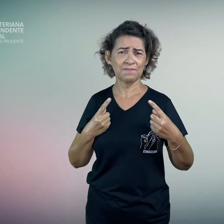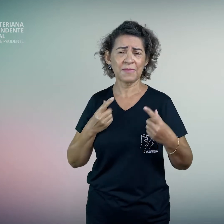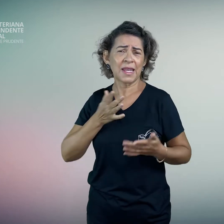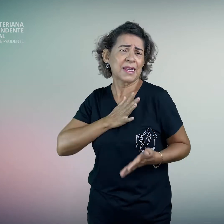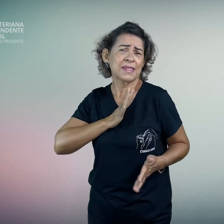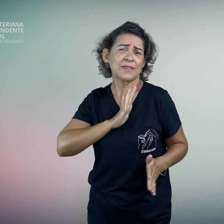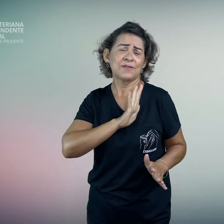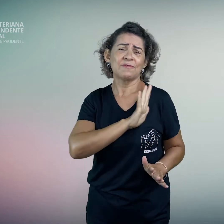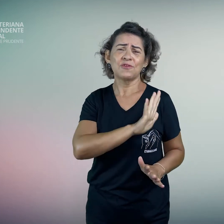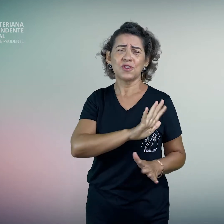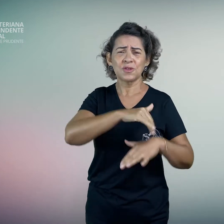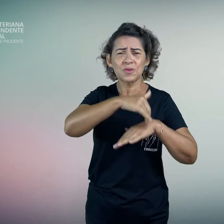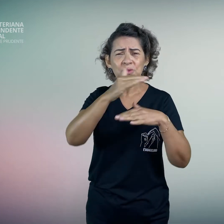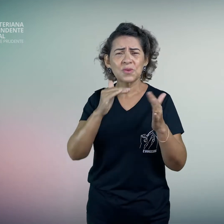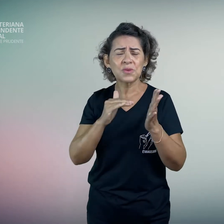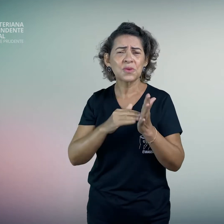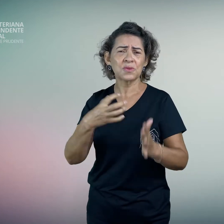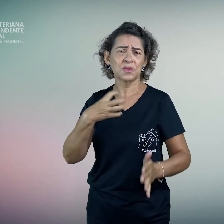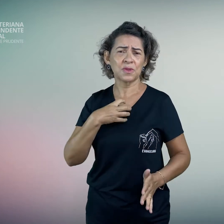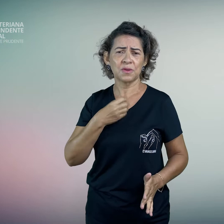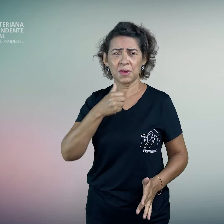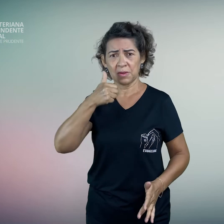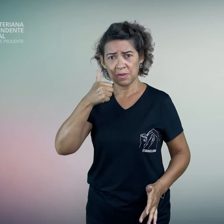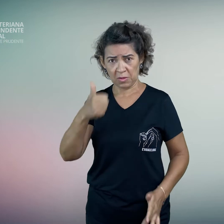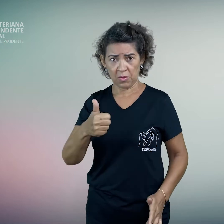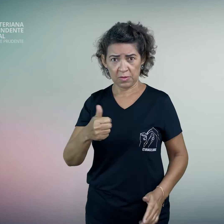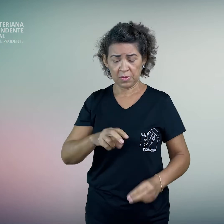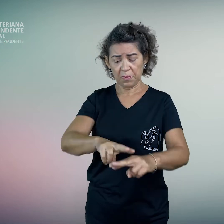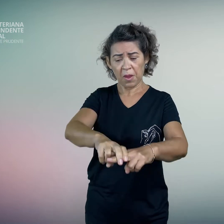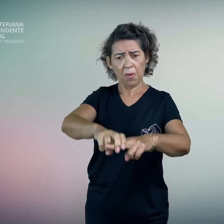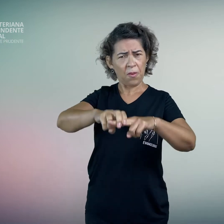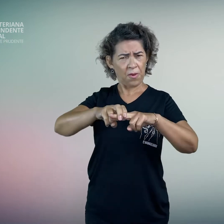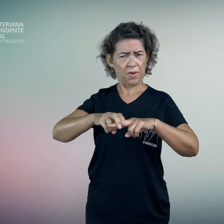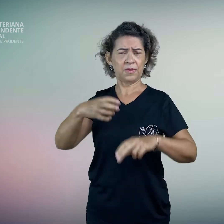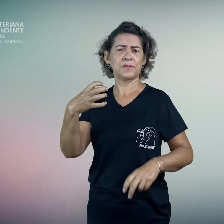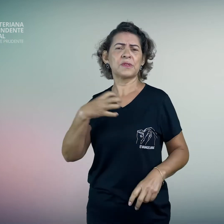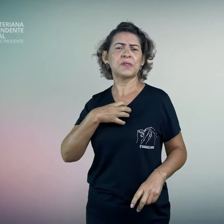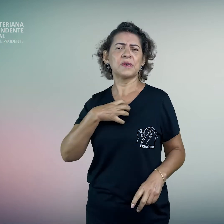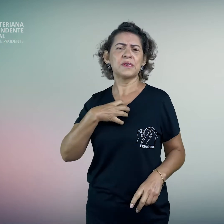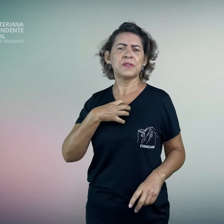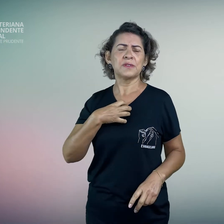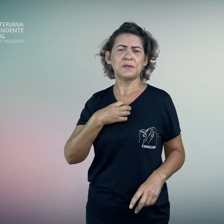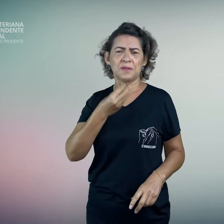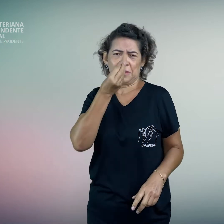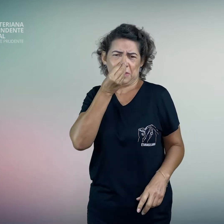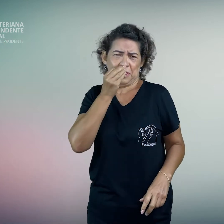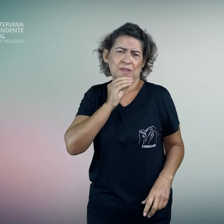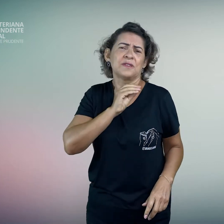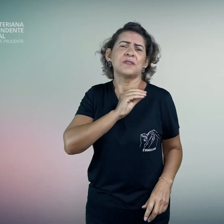Por causa da rejeição, algumas pessoas desenvolvem uma autoestima baixíssima, acreditando